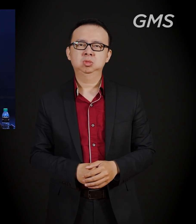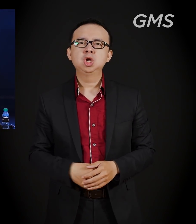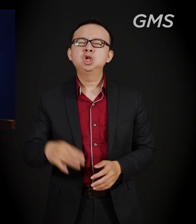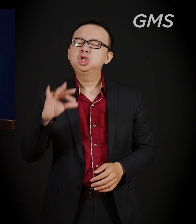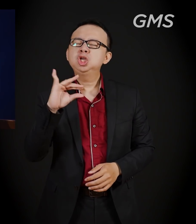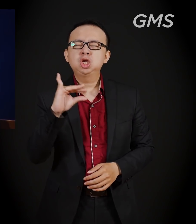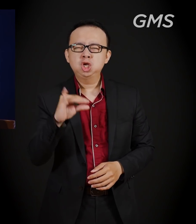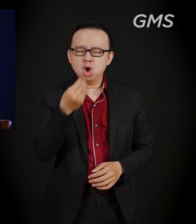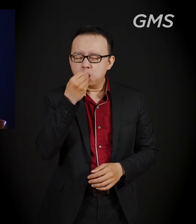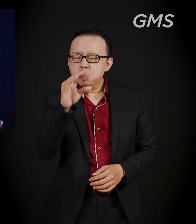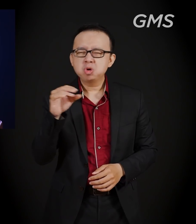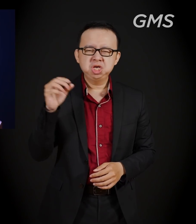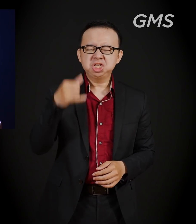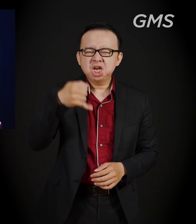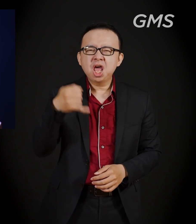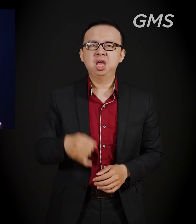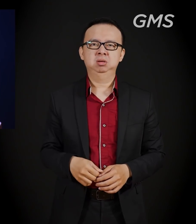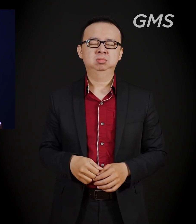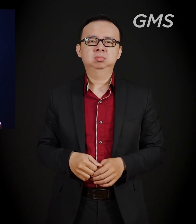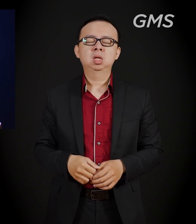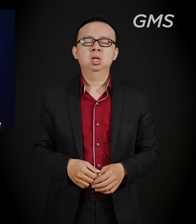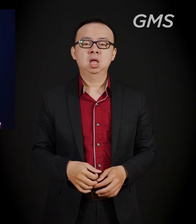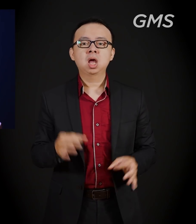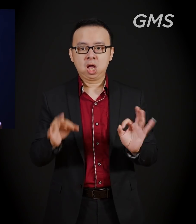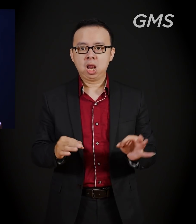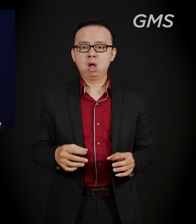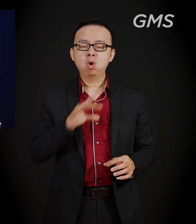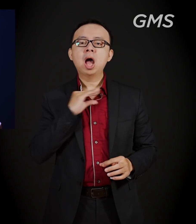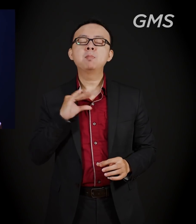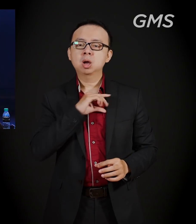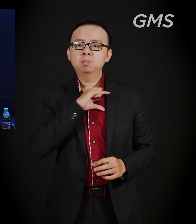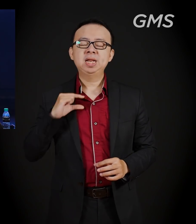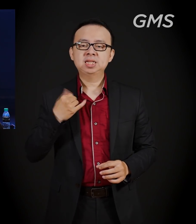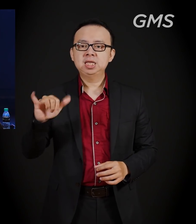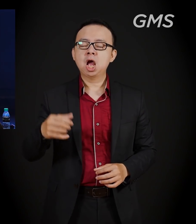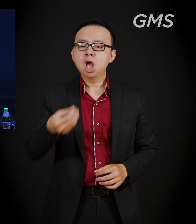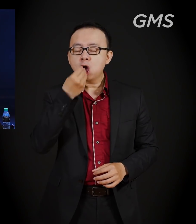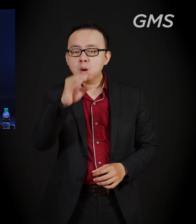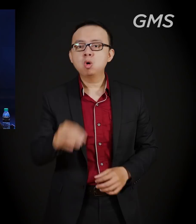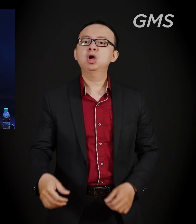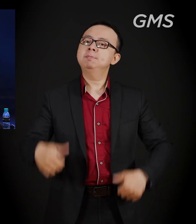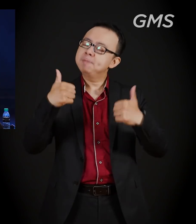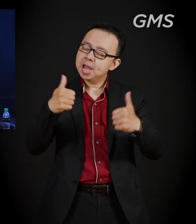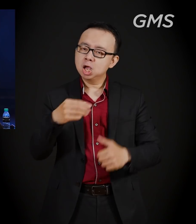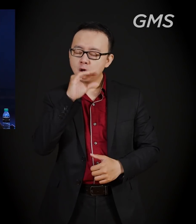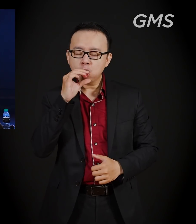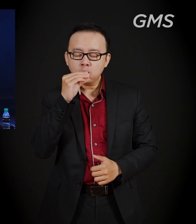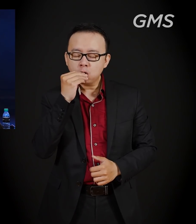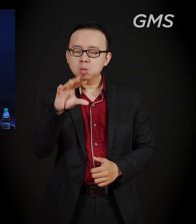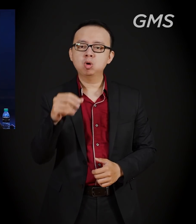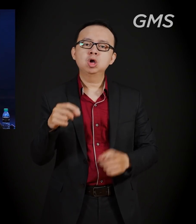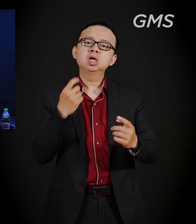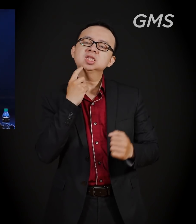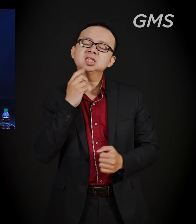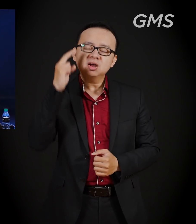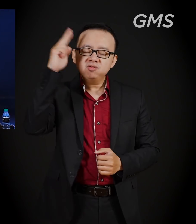sosial. Saya cuma mau bilang hamba-hamba Tuhan yang sedang melayani pekerjaan Tuhan. Yang sedang fokus dengan jiwa-jiwa. Yang sedang fokus